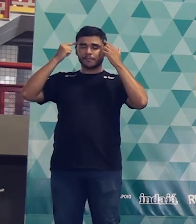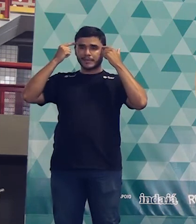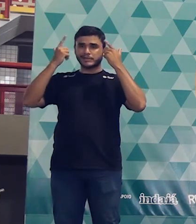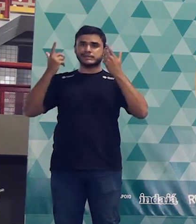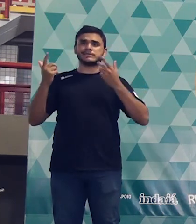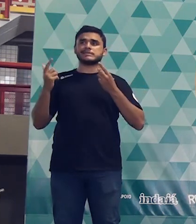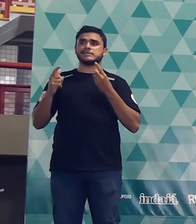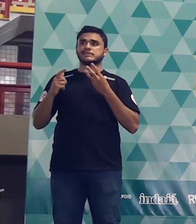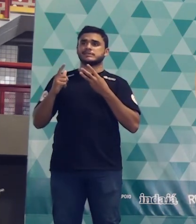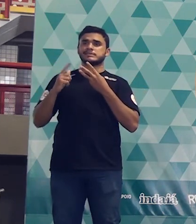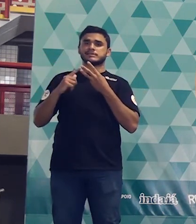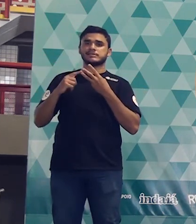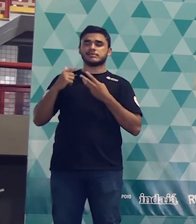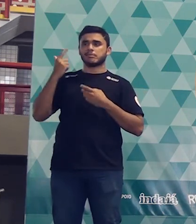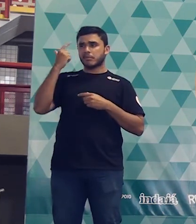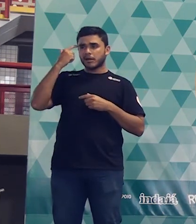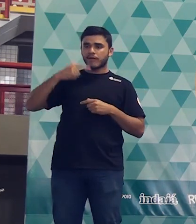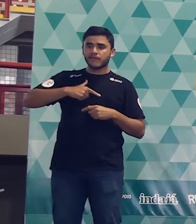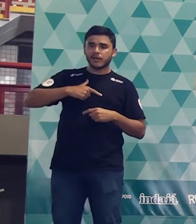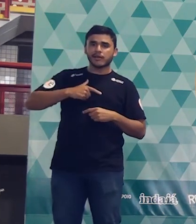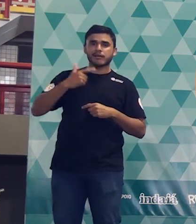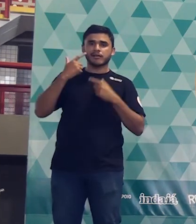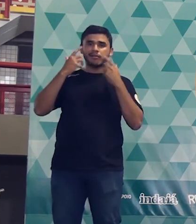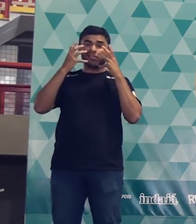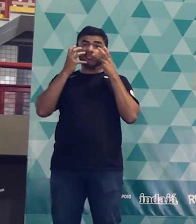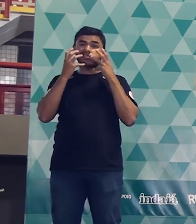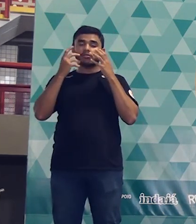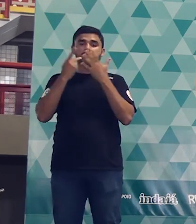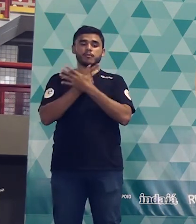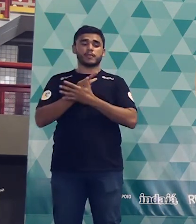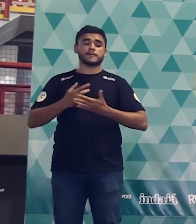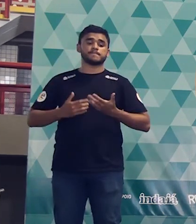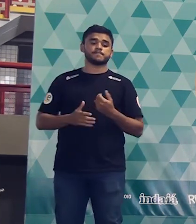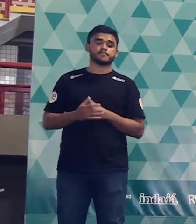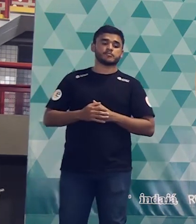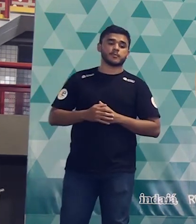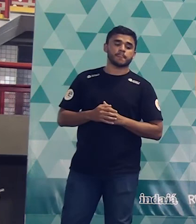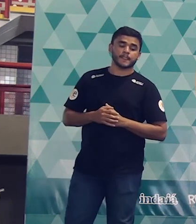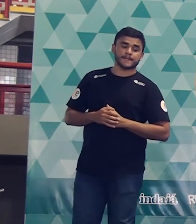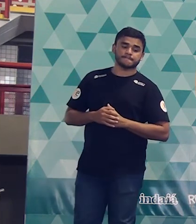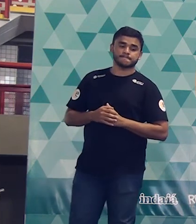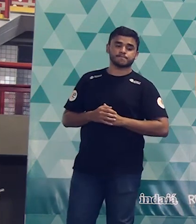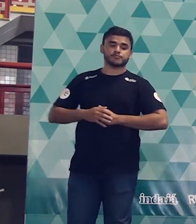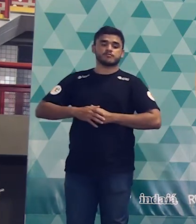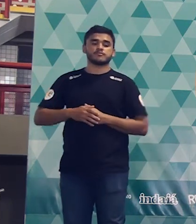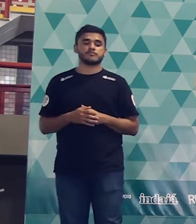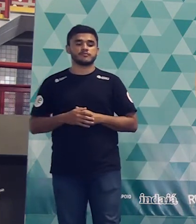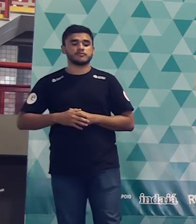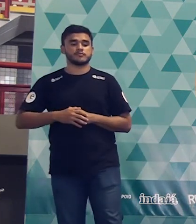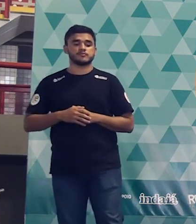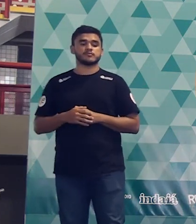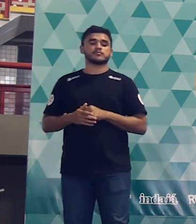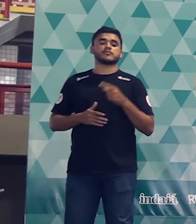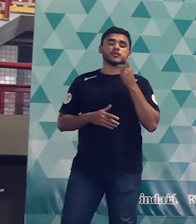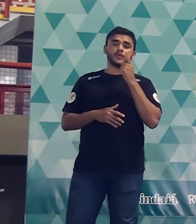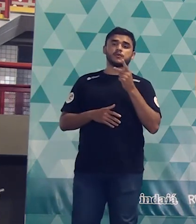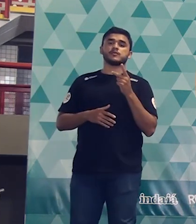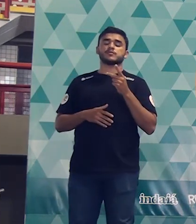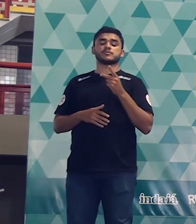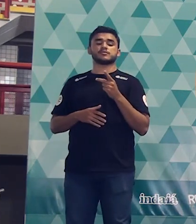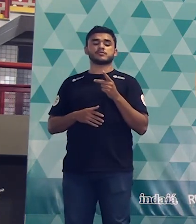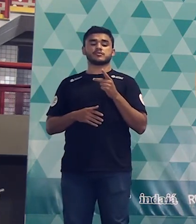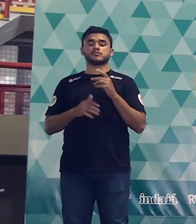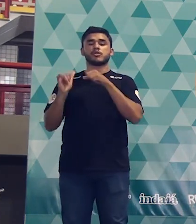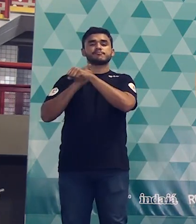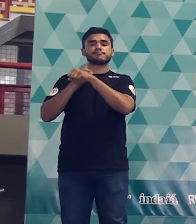defeito. Para com isso, rapaz, né? Certo? Turminha boa, vamos adiante aqui, O último ponto aqui, certo? De